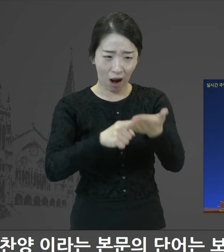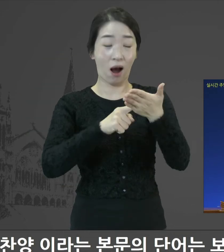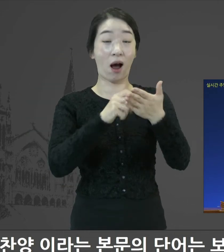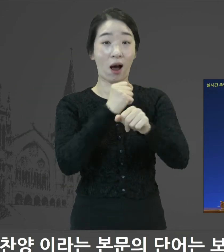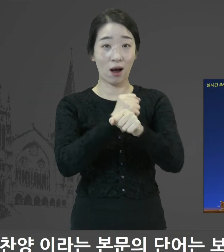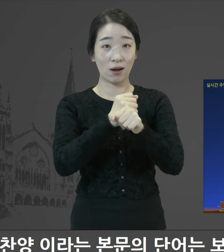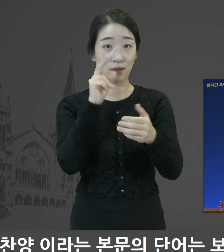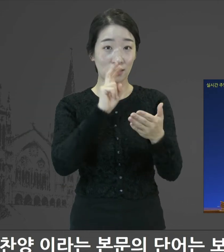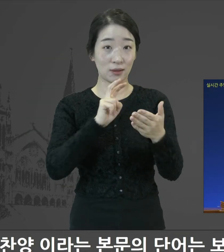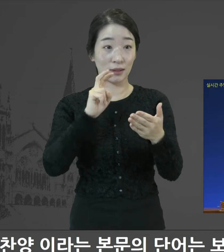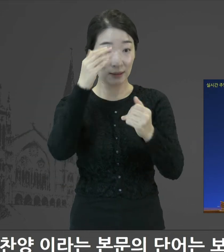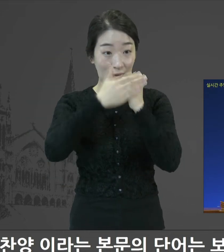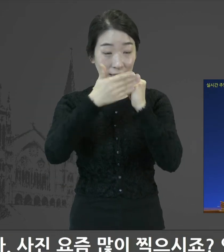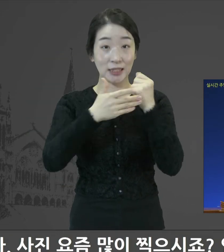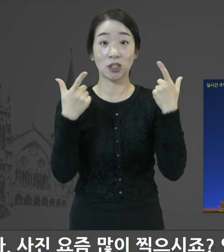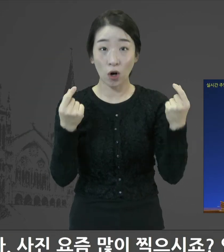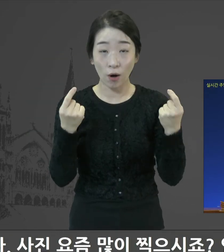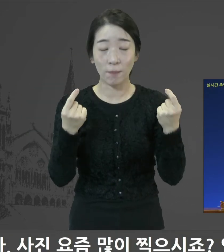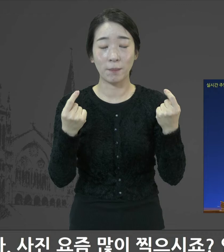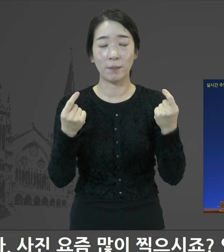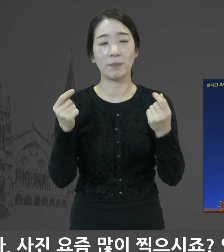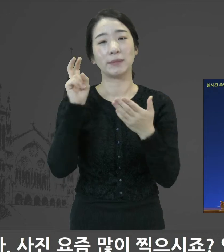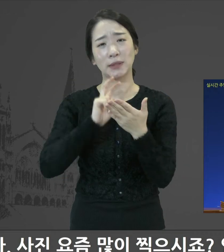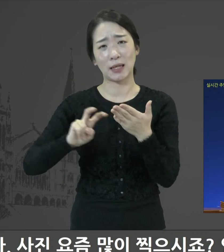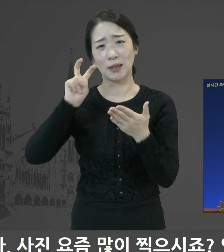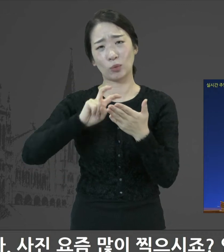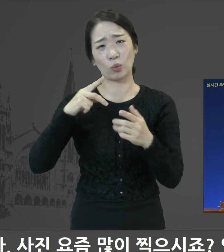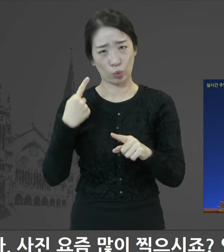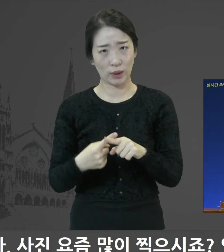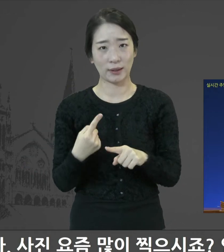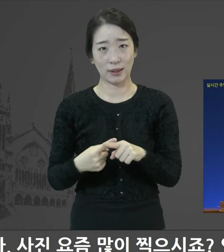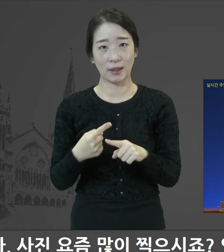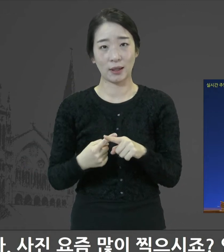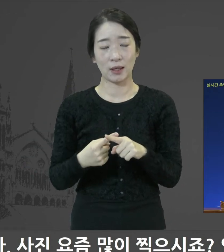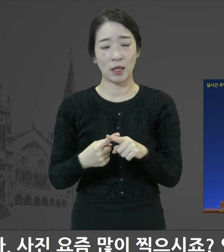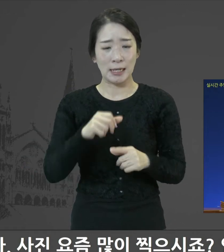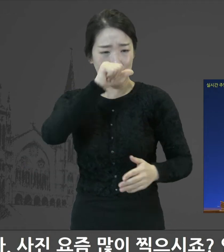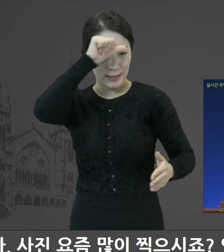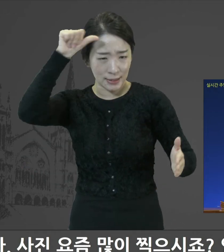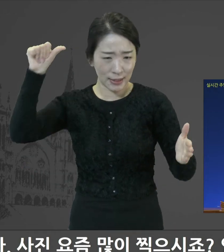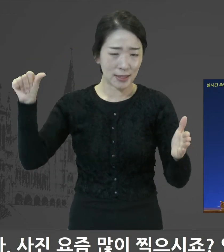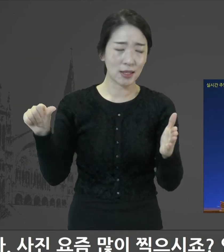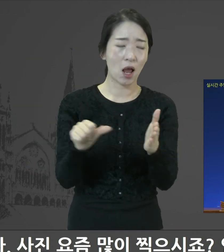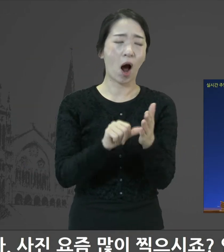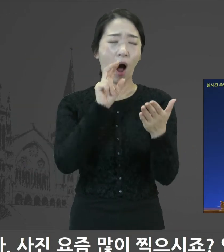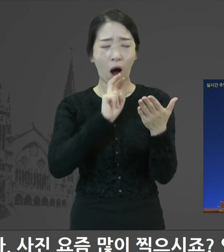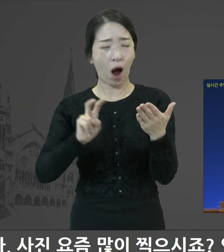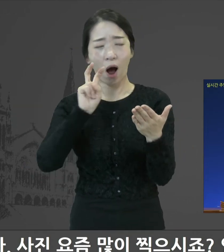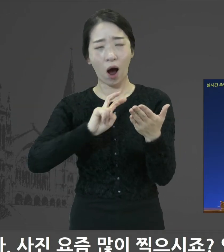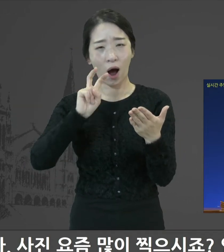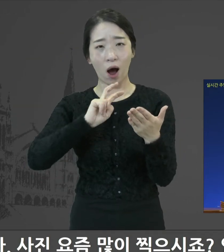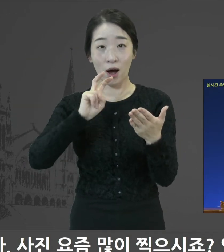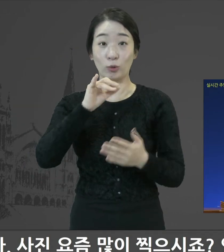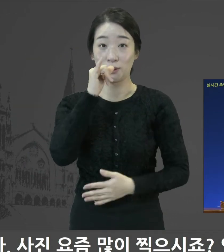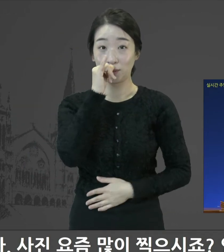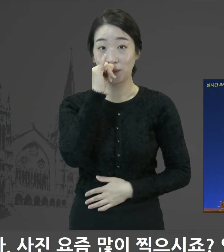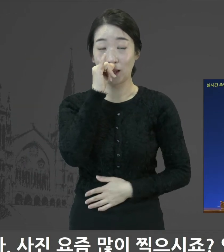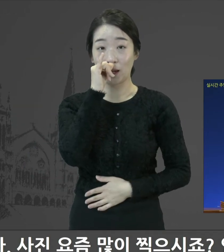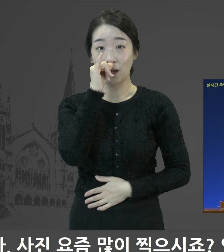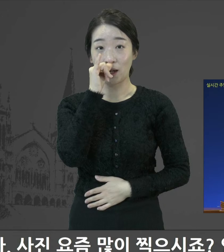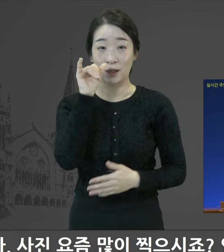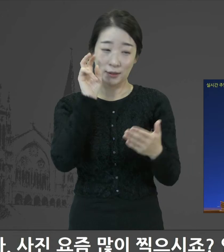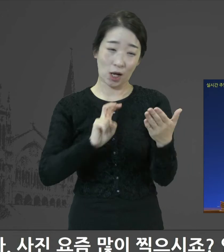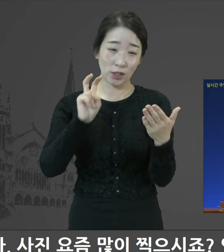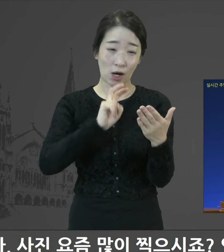찬양도요 인생 찬양이 있는 줄로 압니다. 인생 찬양을 잘 드리려면요, 인생 찬양은